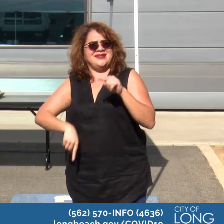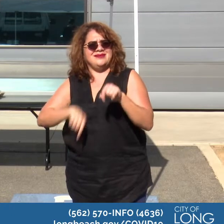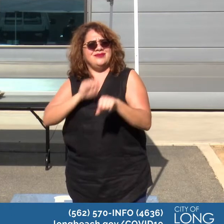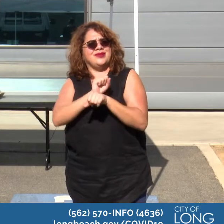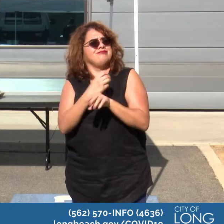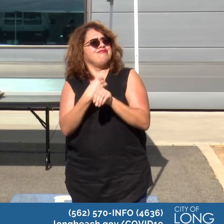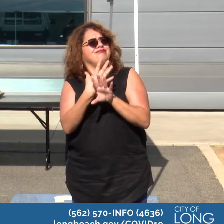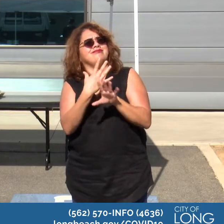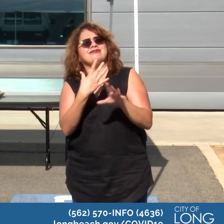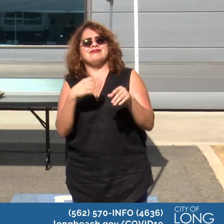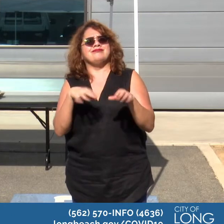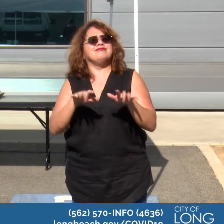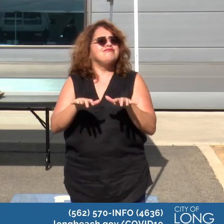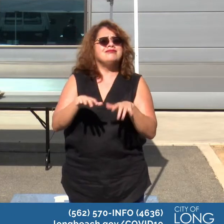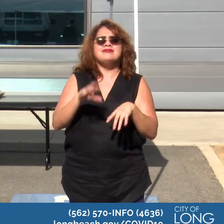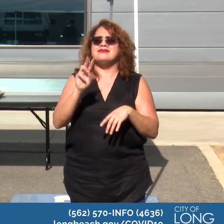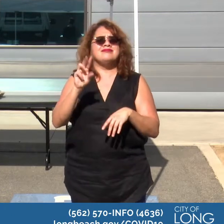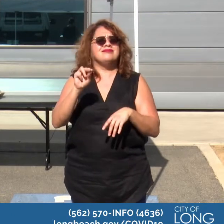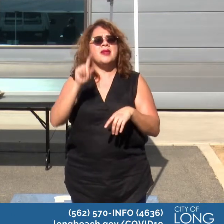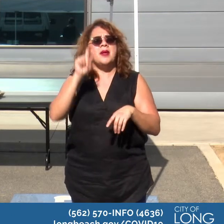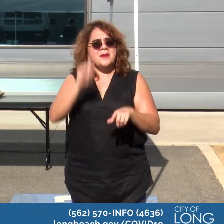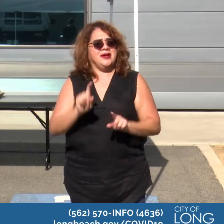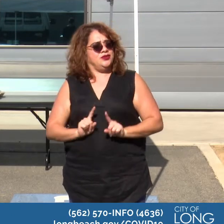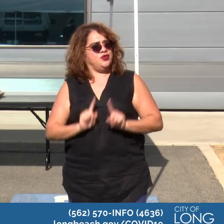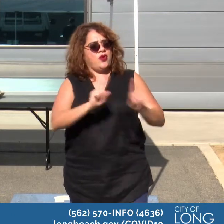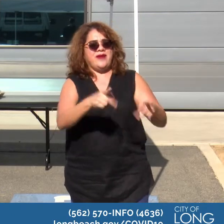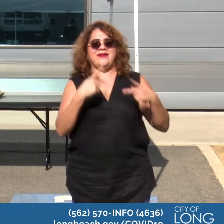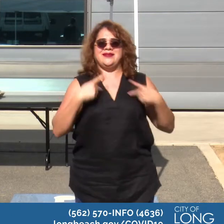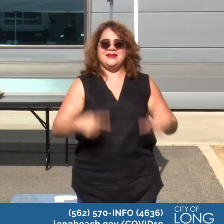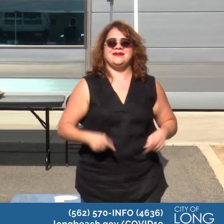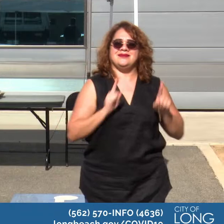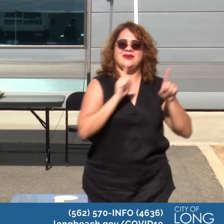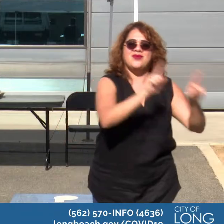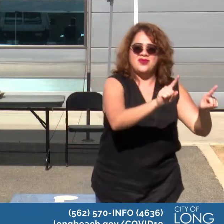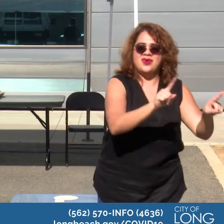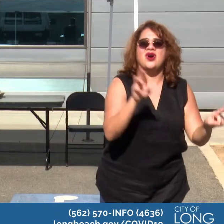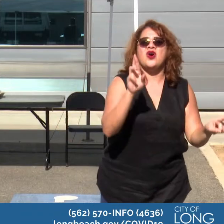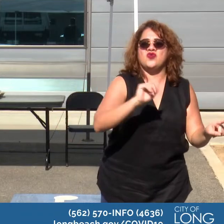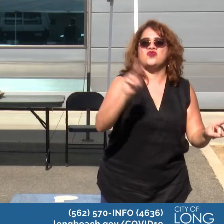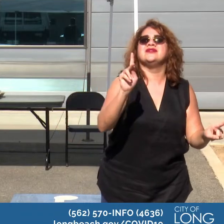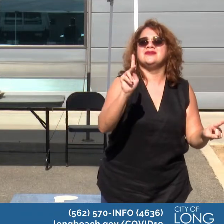no siempre es posible mantenerse físicamente distanciado